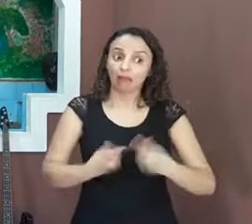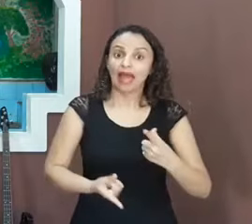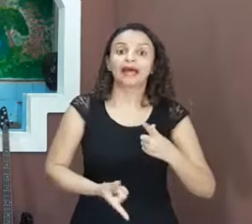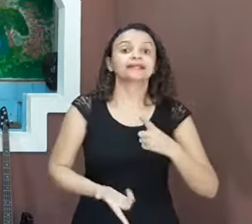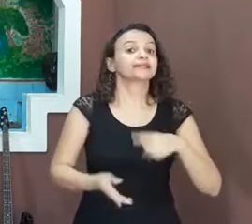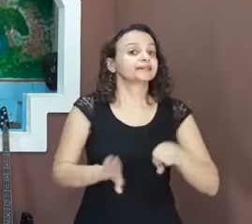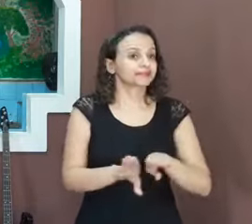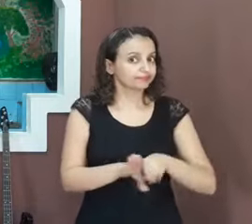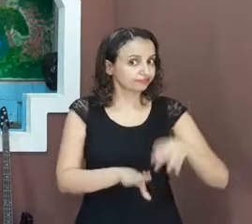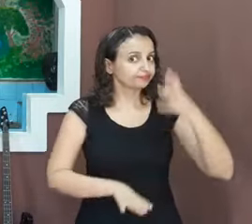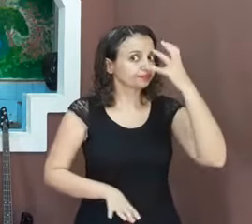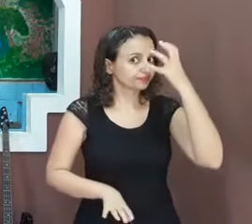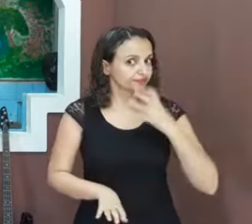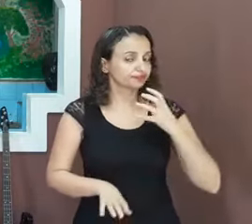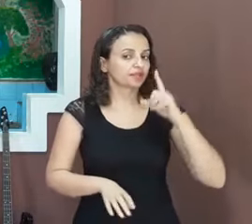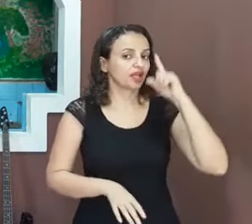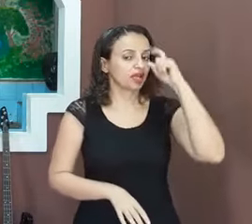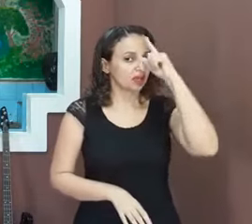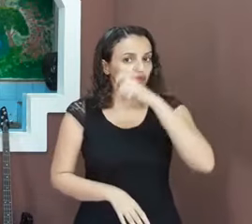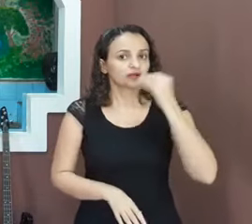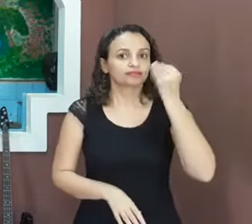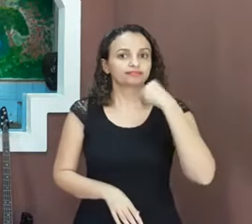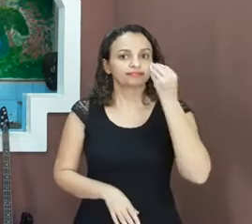também de preguiça.